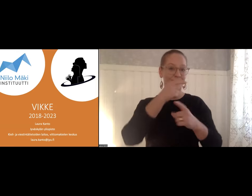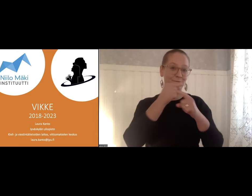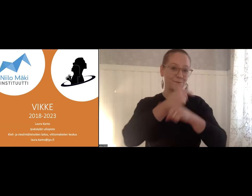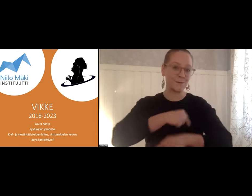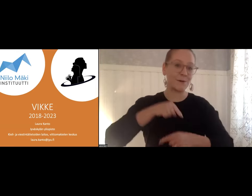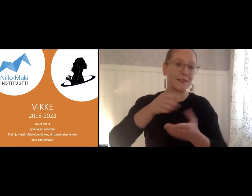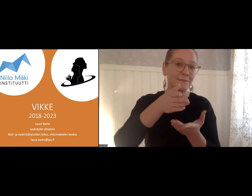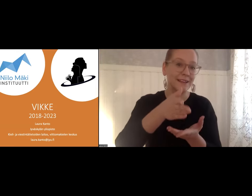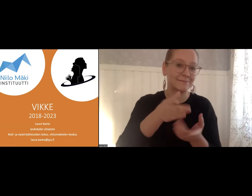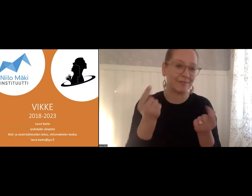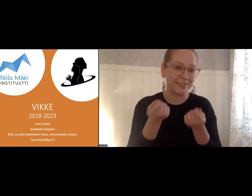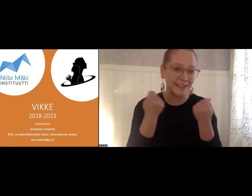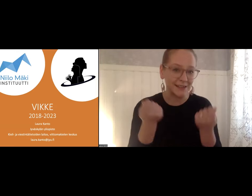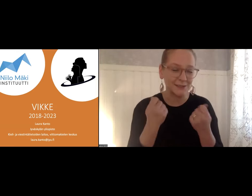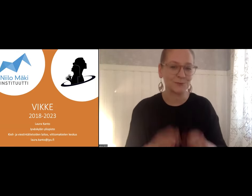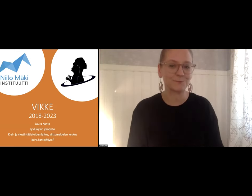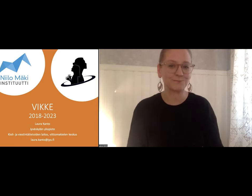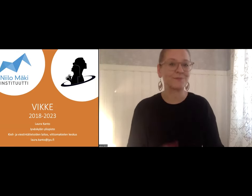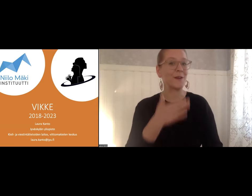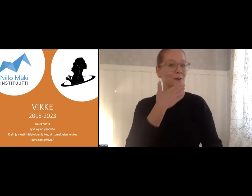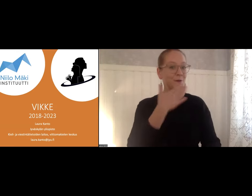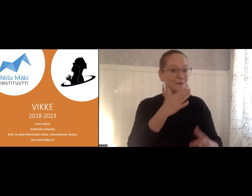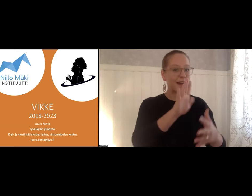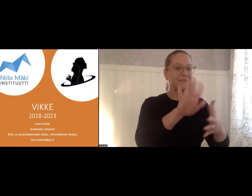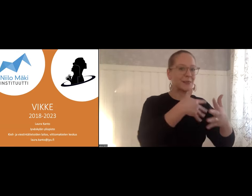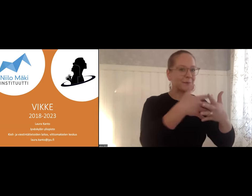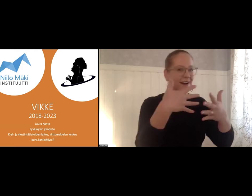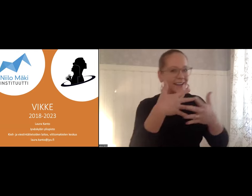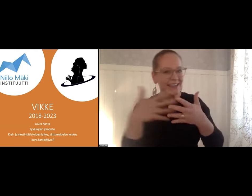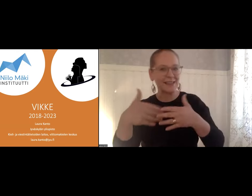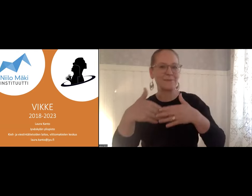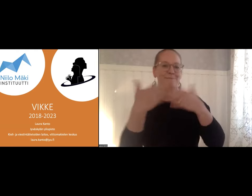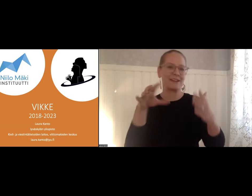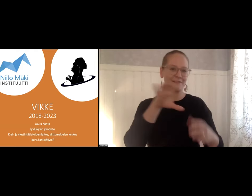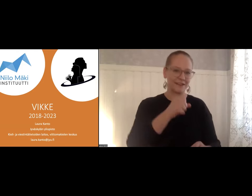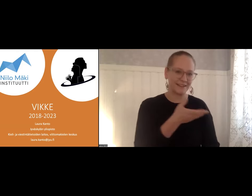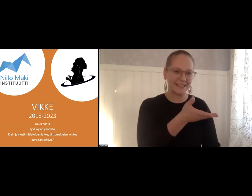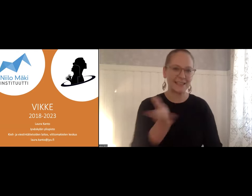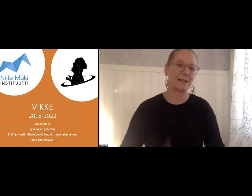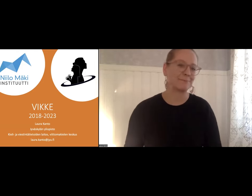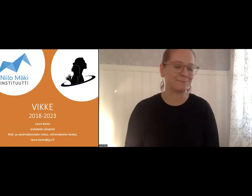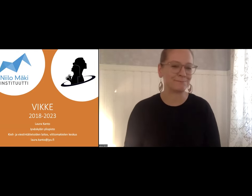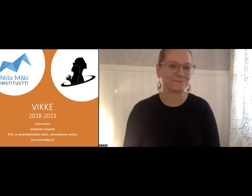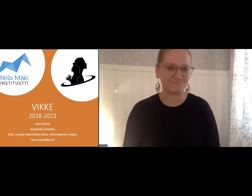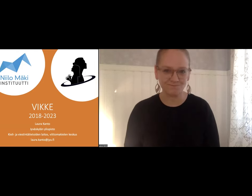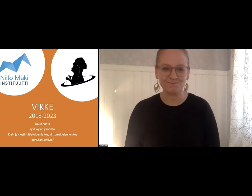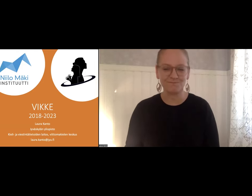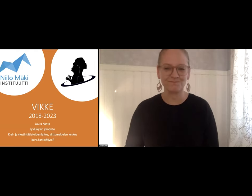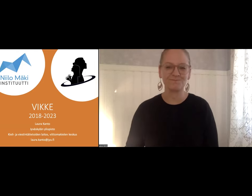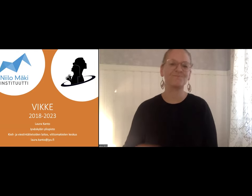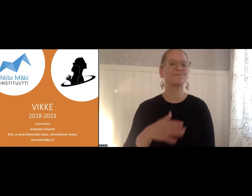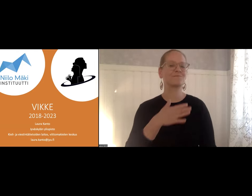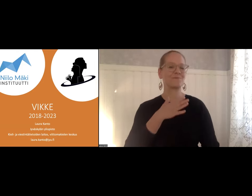Terveisiä kaikille ja kiitos, että sain kutsun pitämään puheenvuoron tänne tilaisuuteen viittomakielten